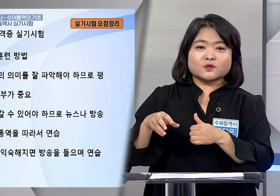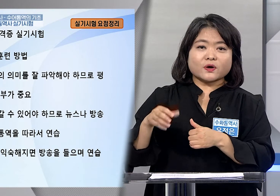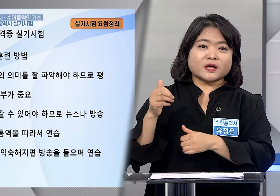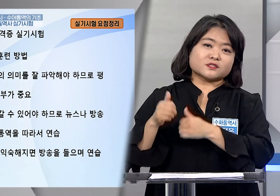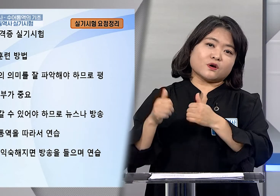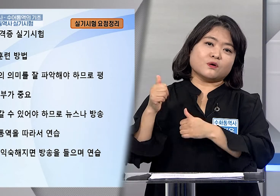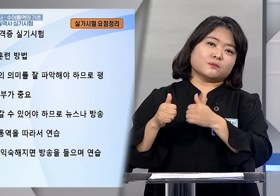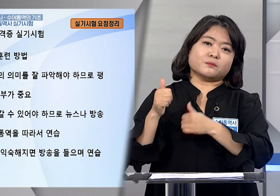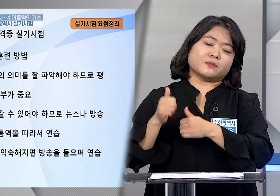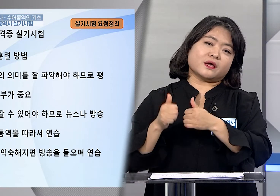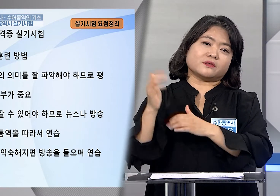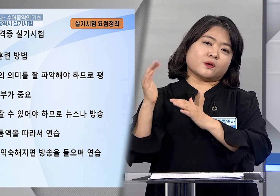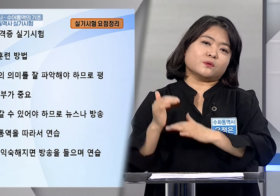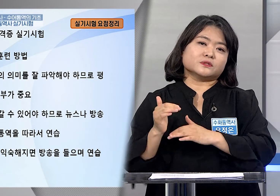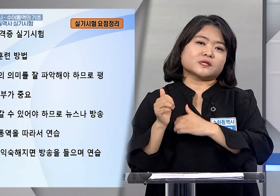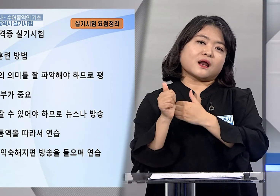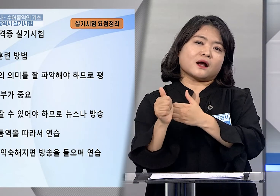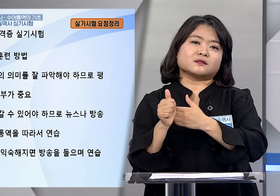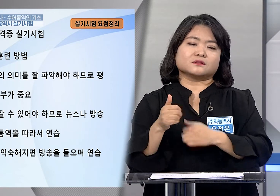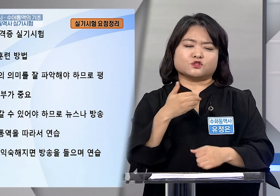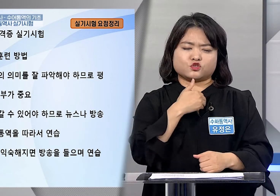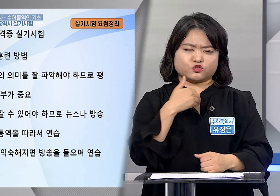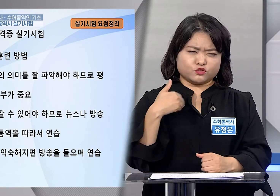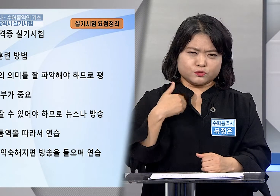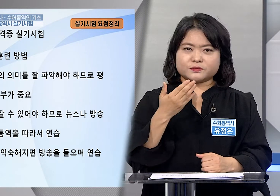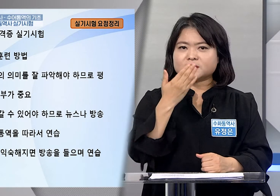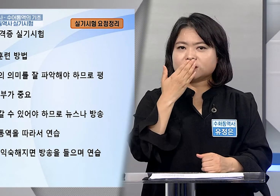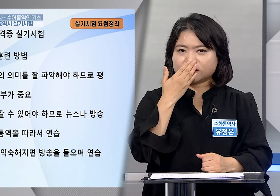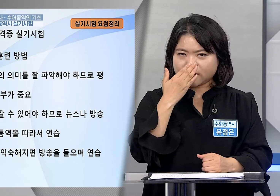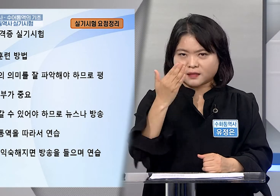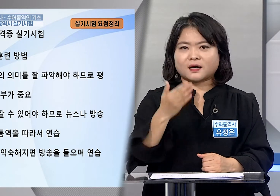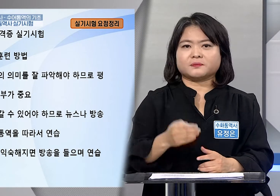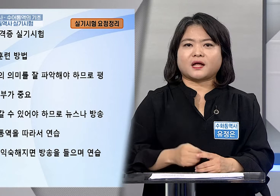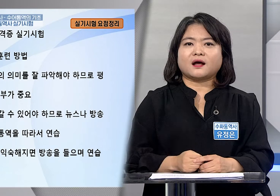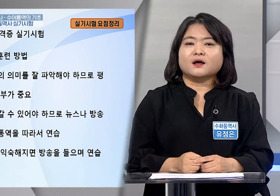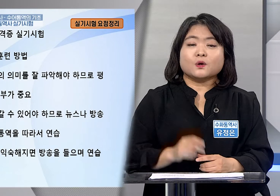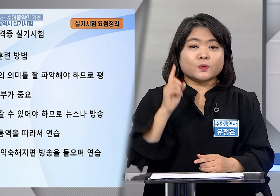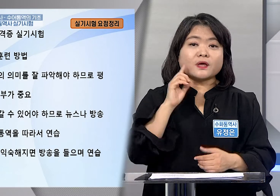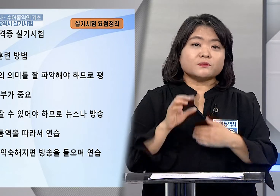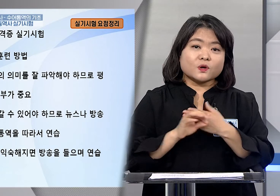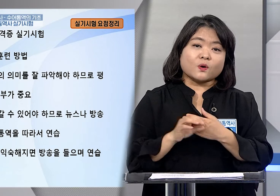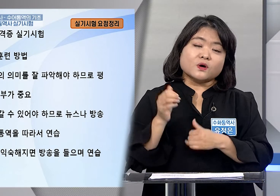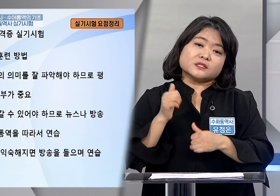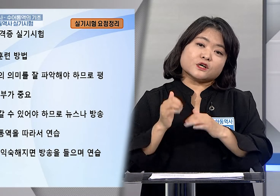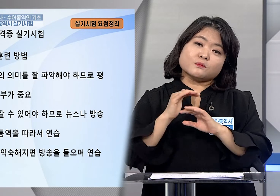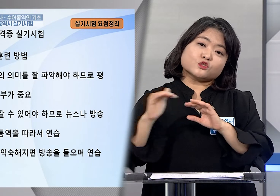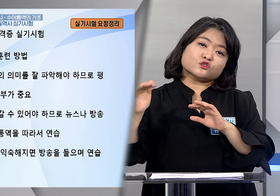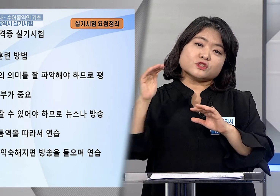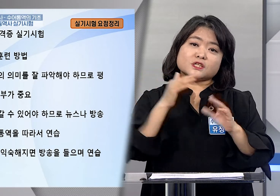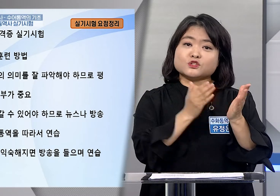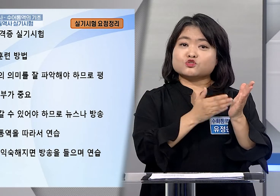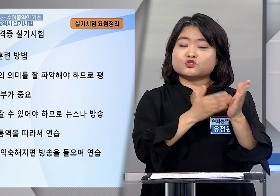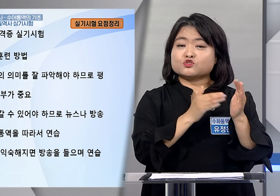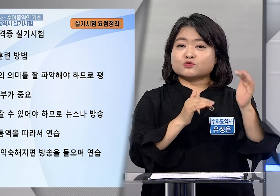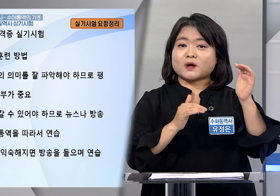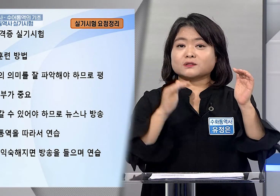시험장에서의 시험의 내용을 따라가는 것은 충분히 가능합니다. 왜냐하면요, 시험의 수준이 뉴스 수준만큼